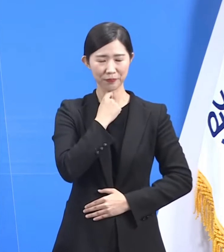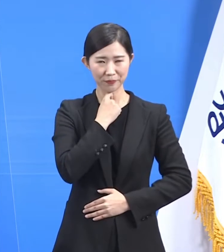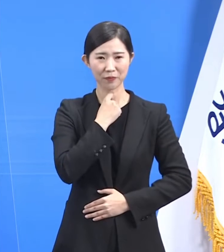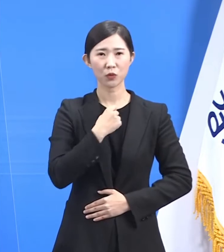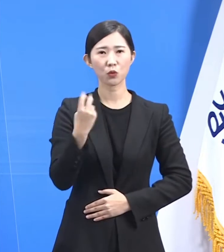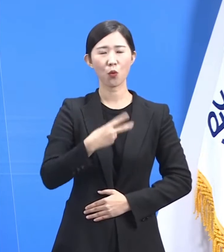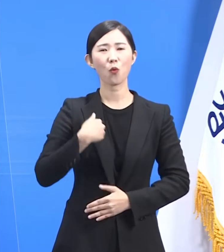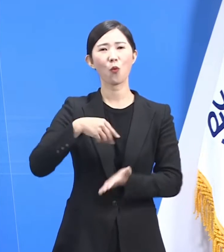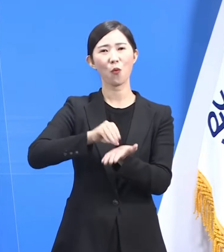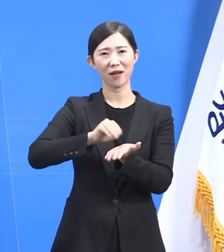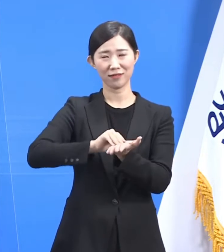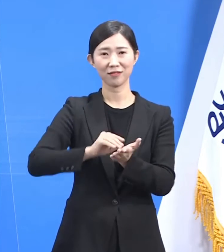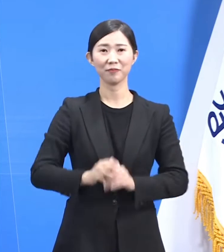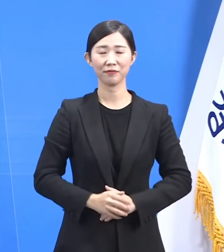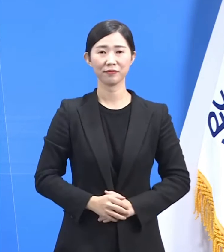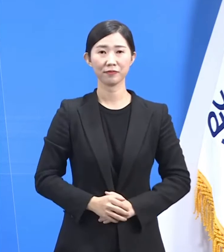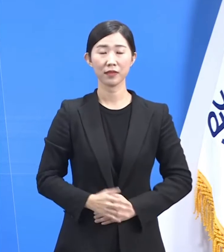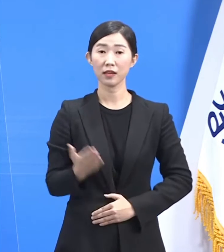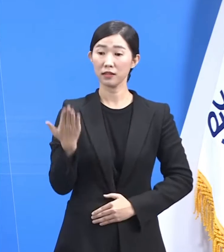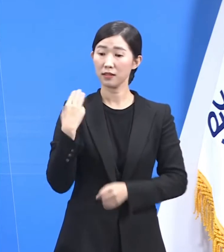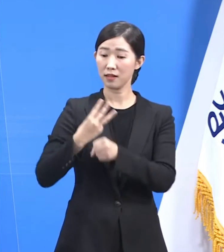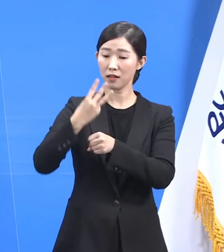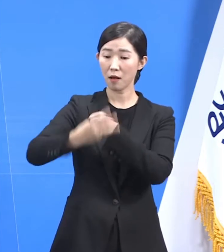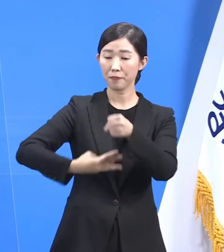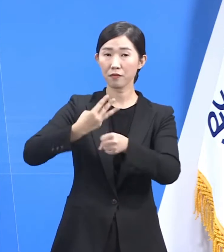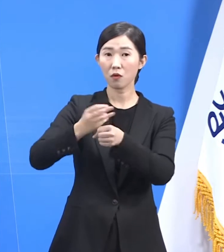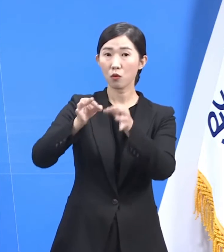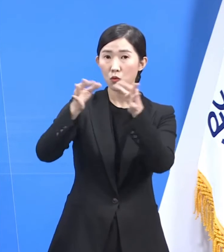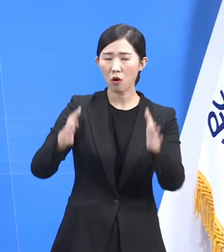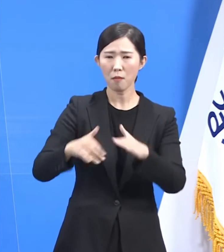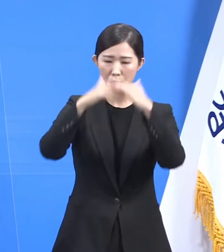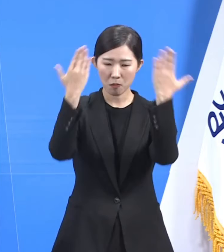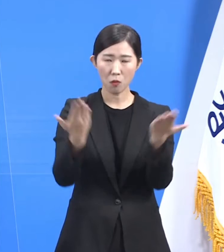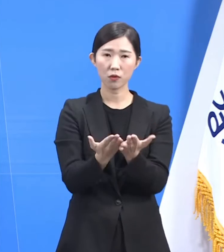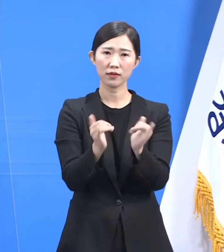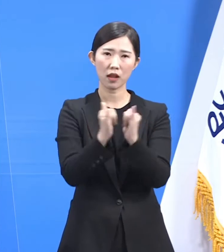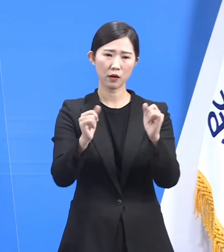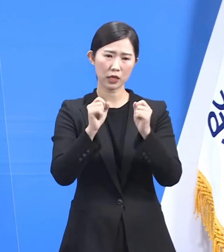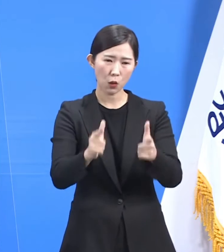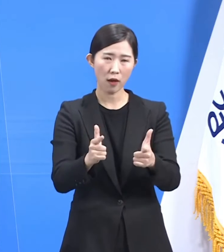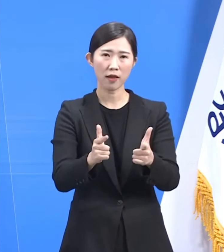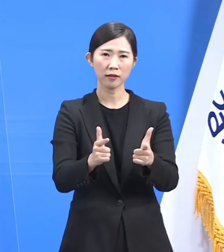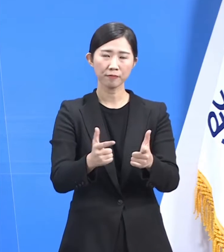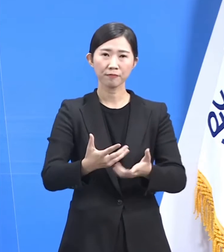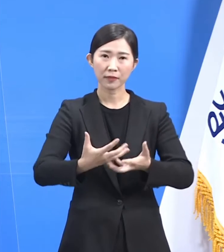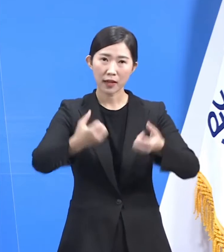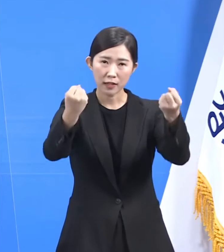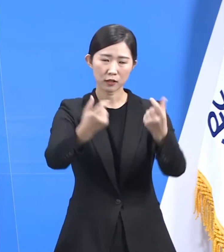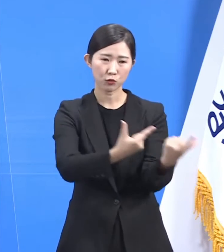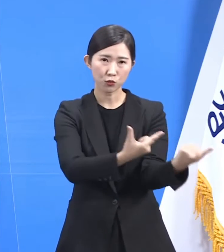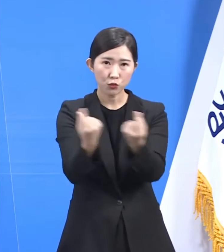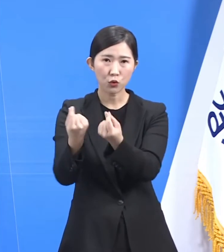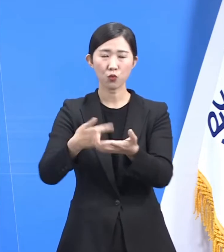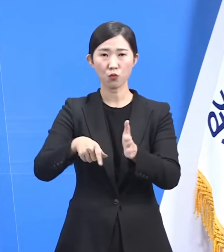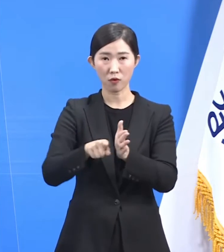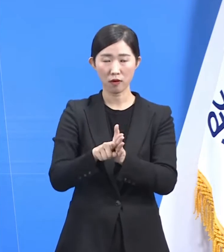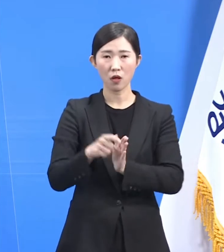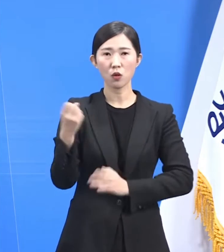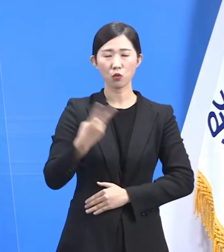지난 3년 누구나 동등한 기회를 누리고 노력한 만큼의 정당한 몫을 보장받는